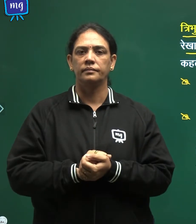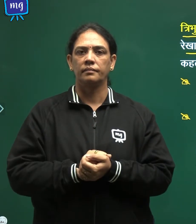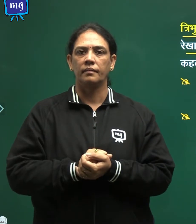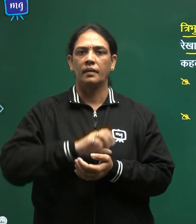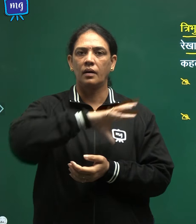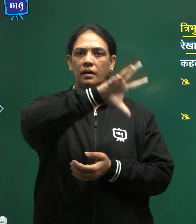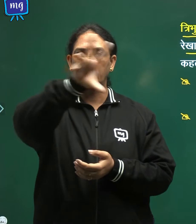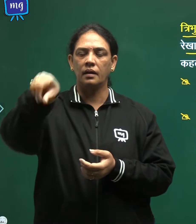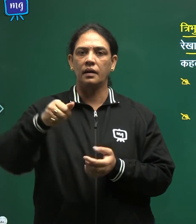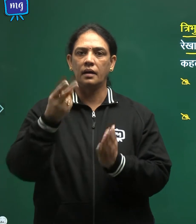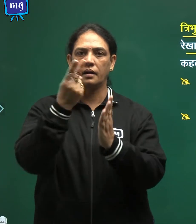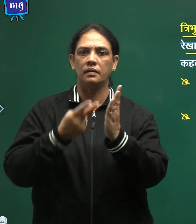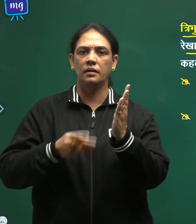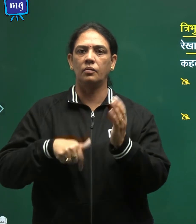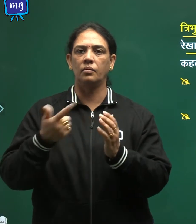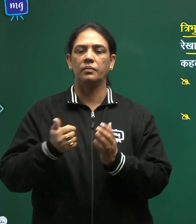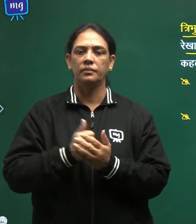घिरी आकृति को